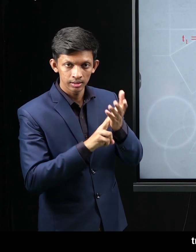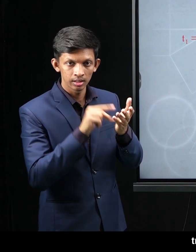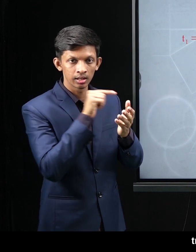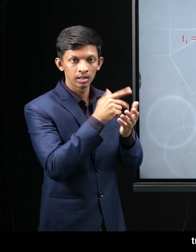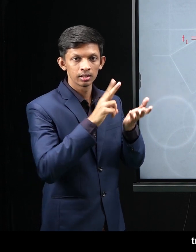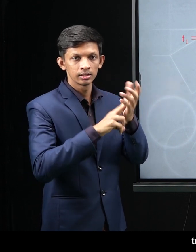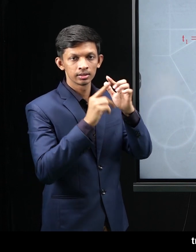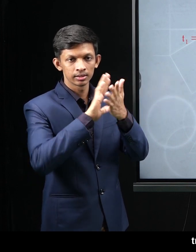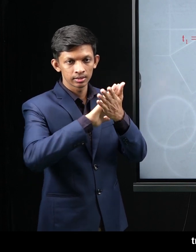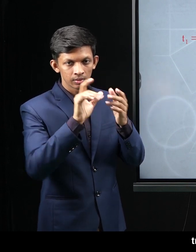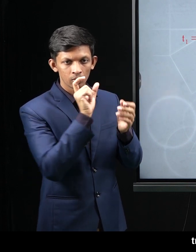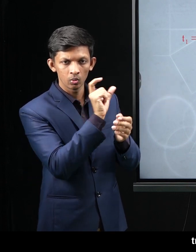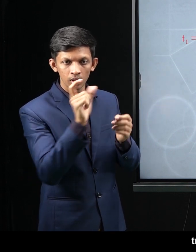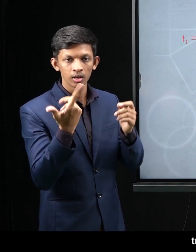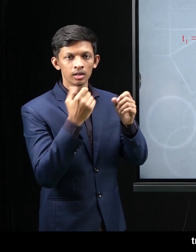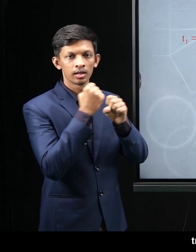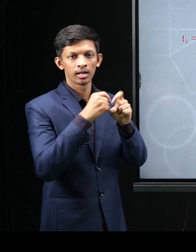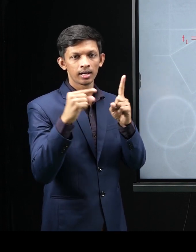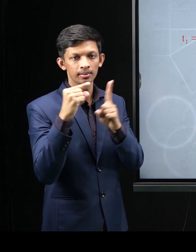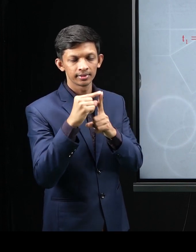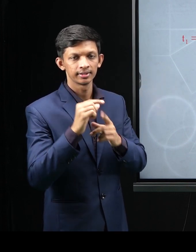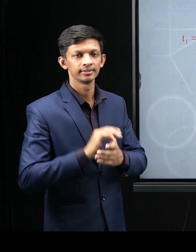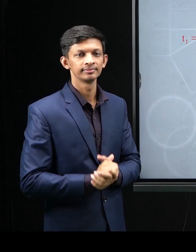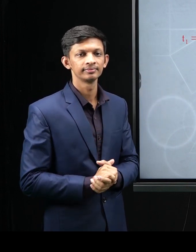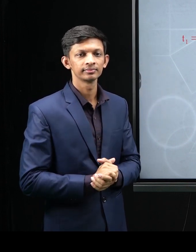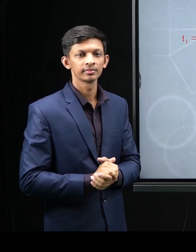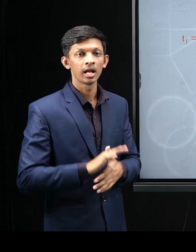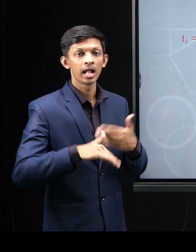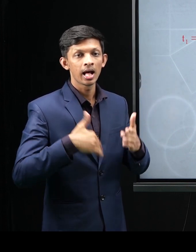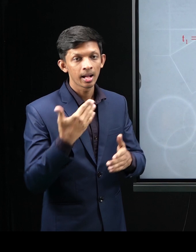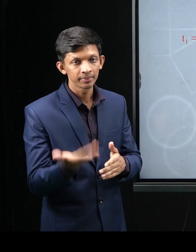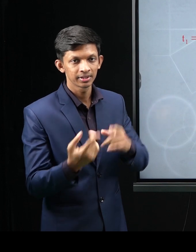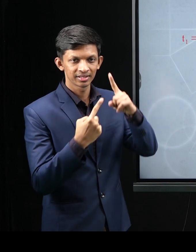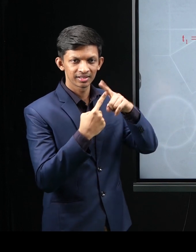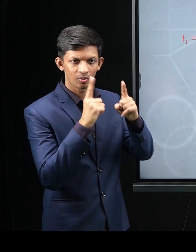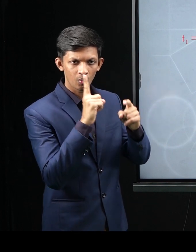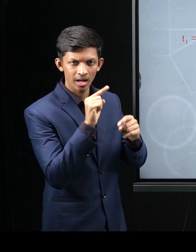nవ పదవీకాలం ఉండనివ్వండి. t1 a